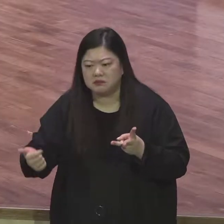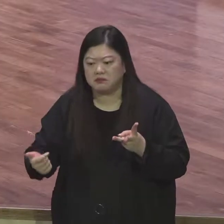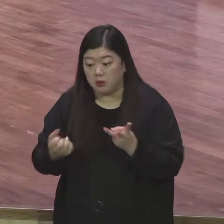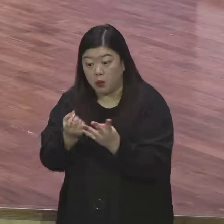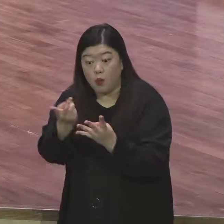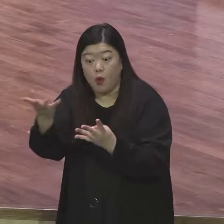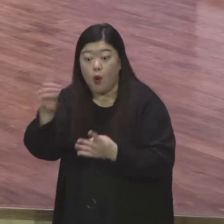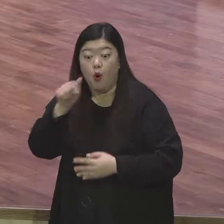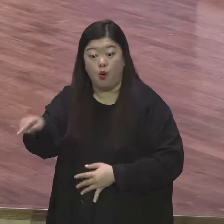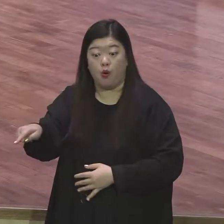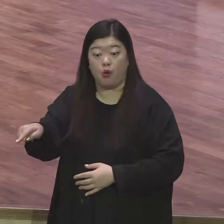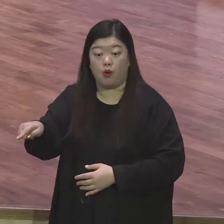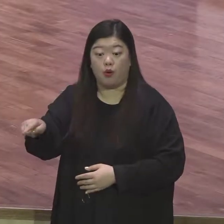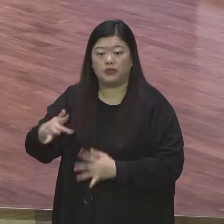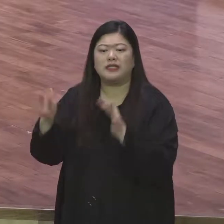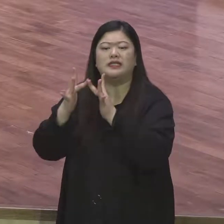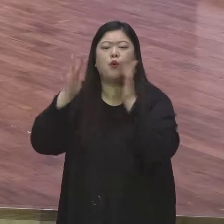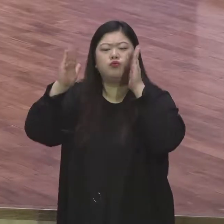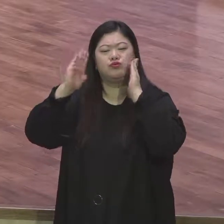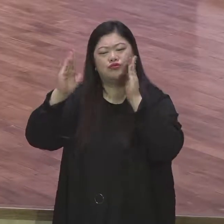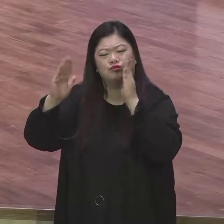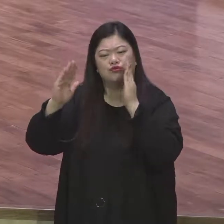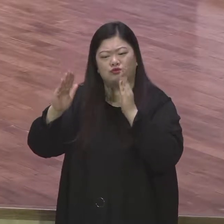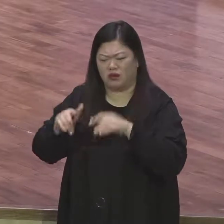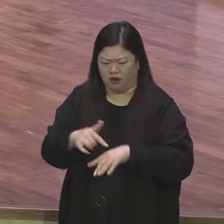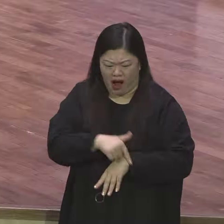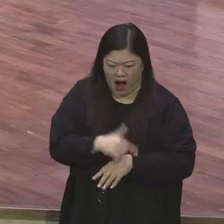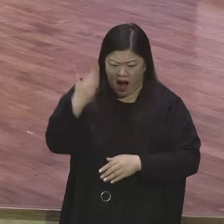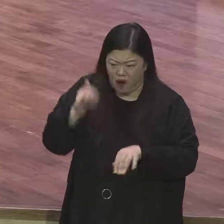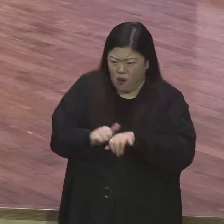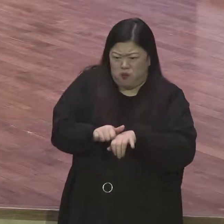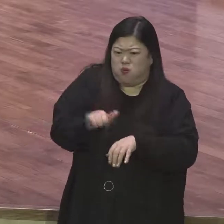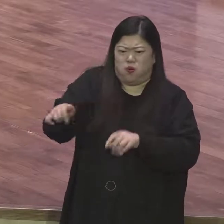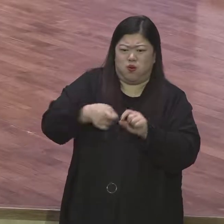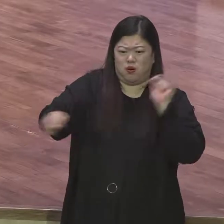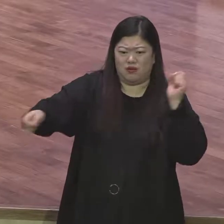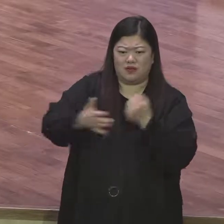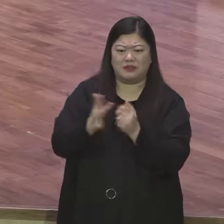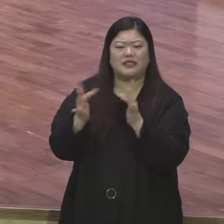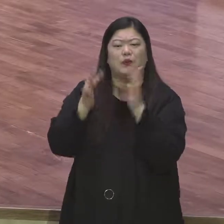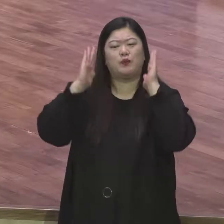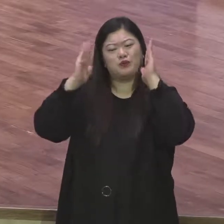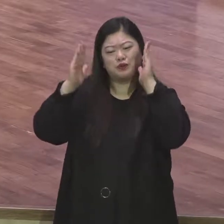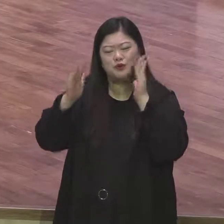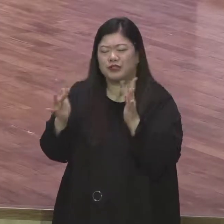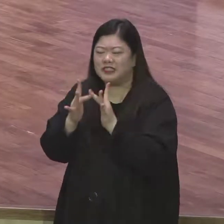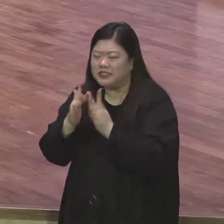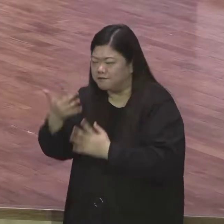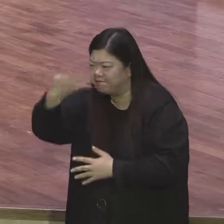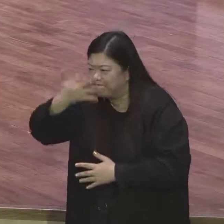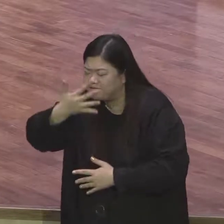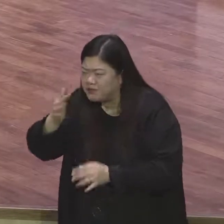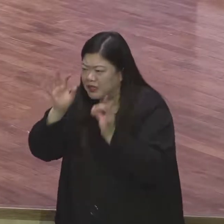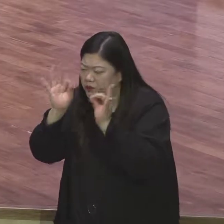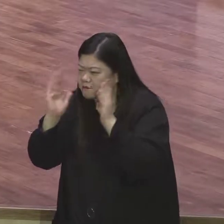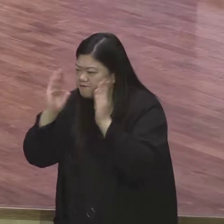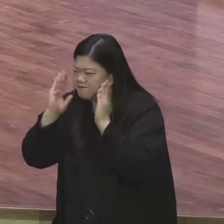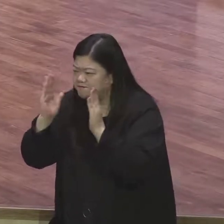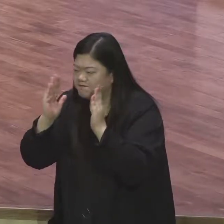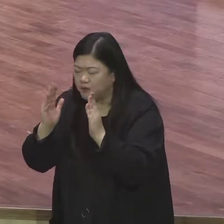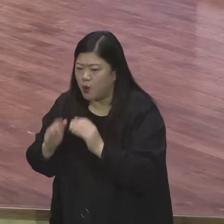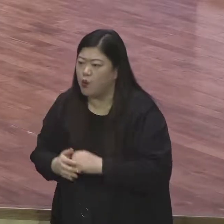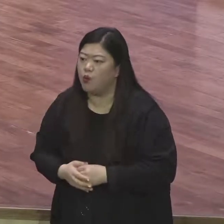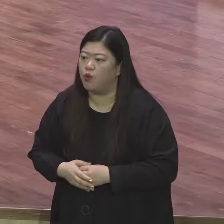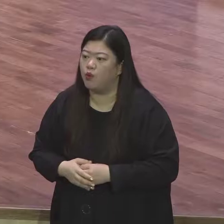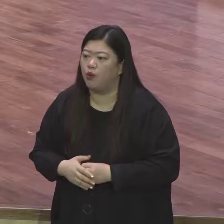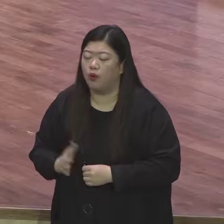배워서 전도자가 되려고. 그 우리 여기 한국에도 지금 이제 아주 그 좀 세상적으로 성공한